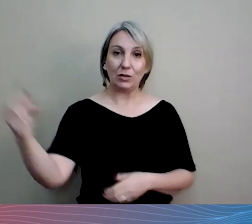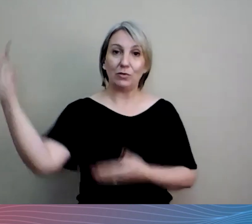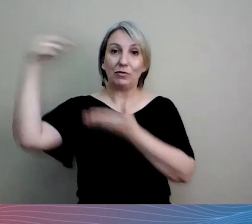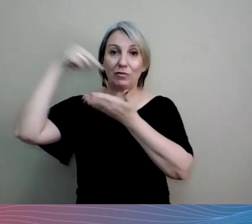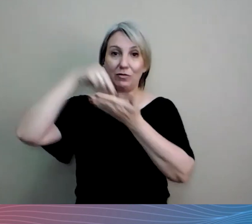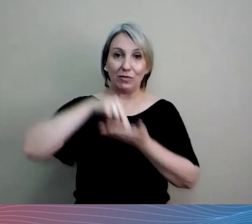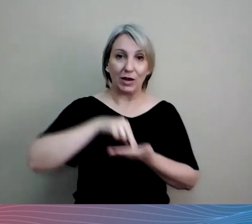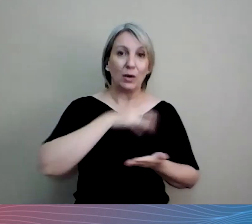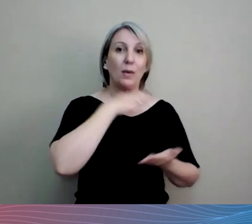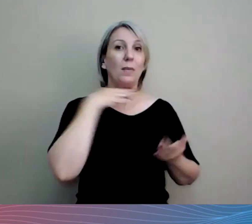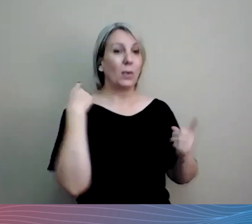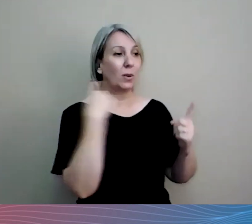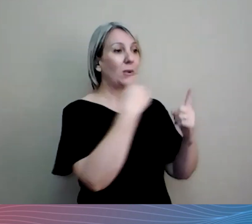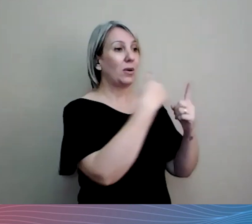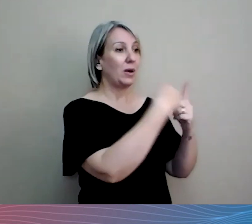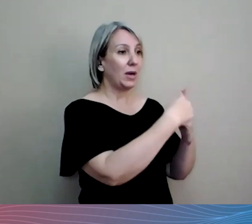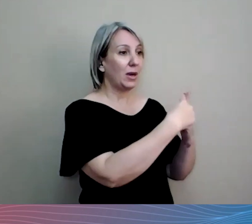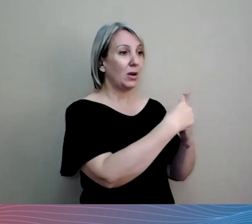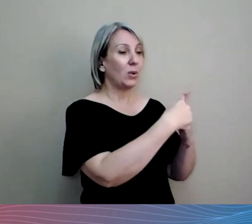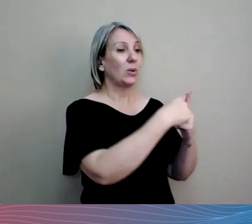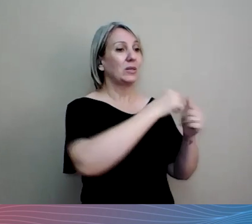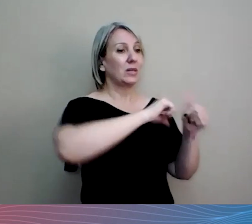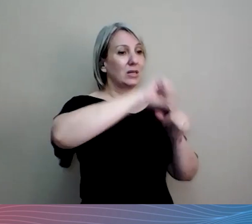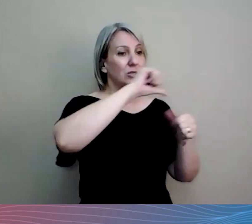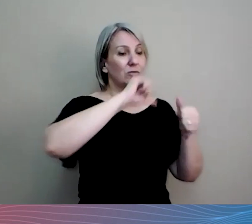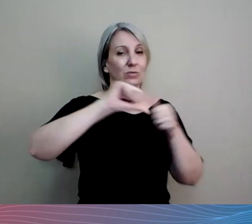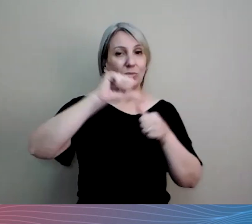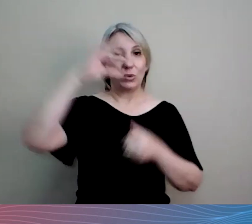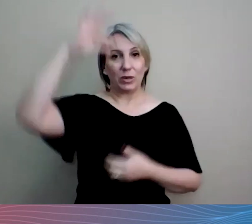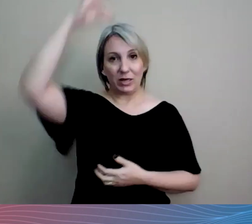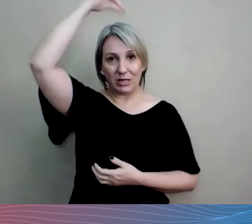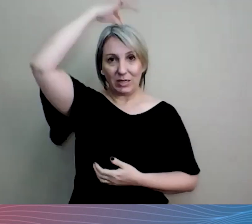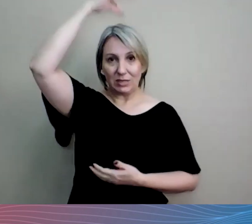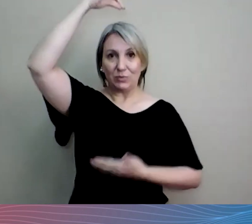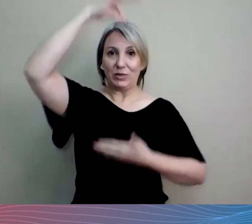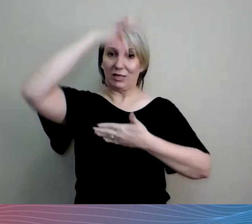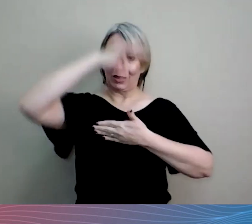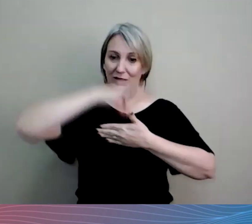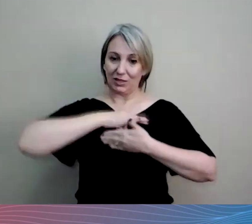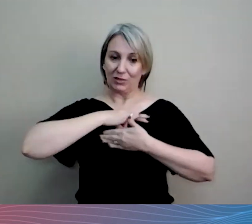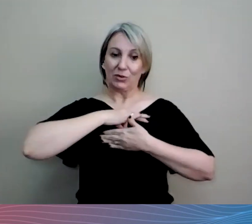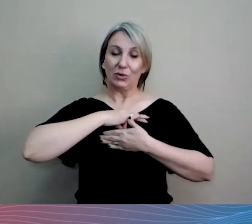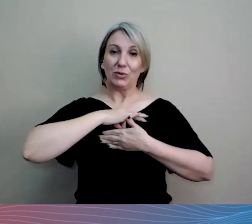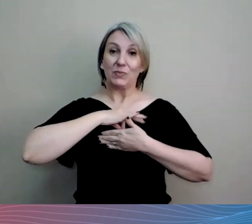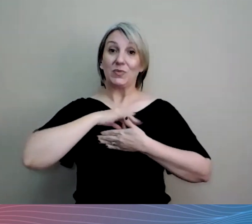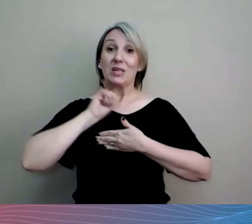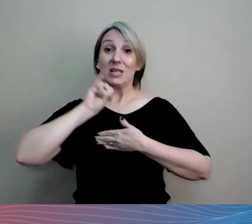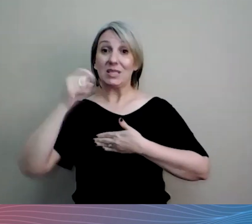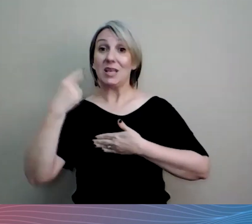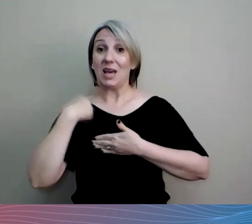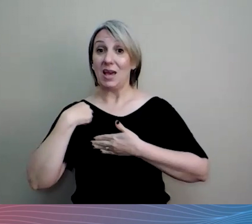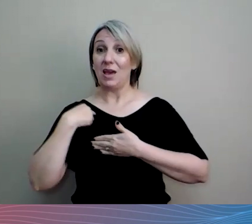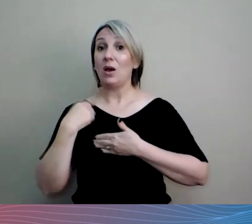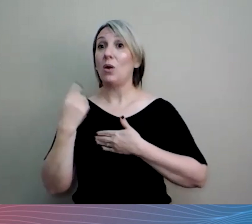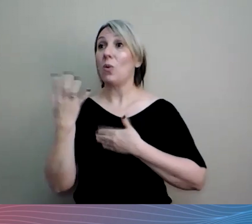pelo Espírito, hoje ele habita em quem nele crê, para encher a